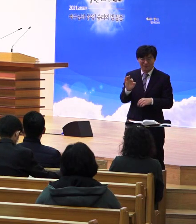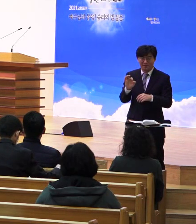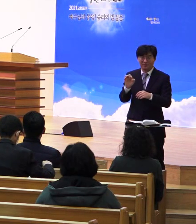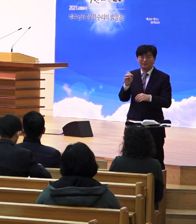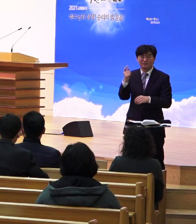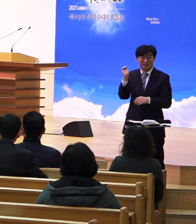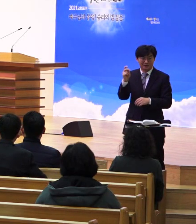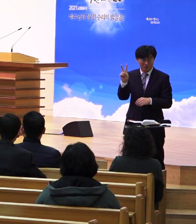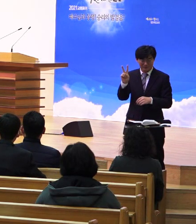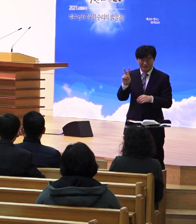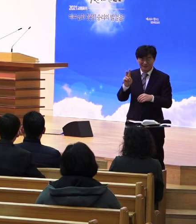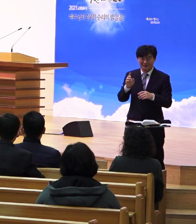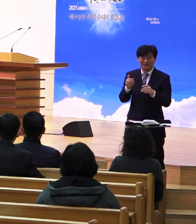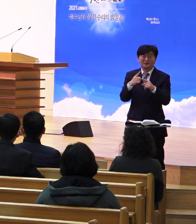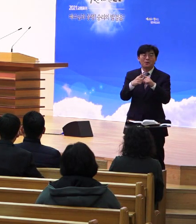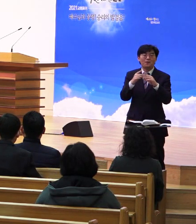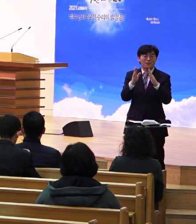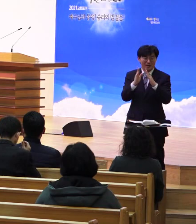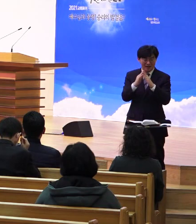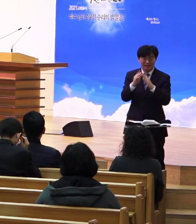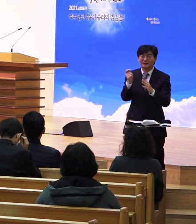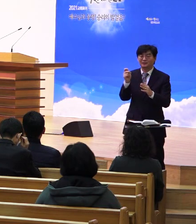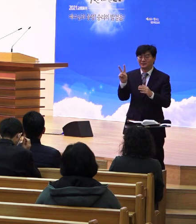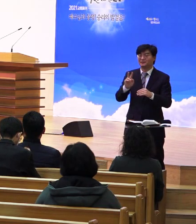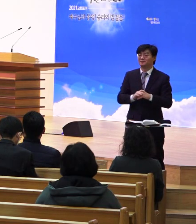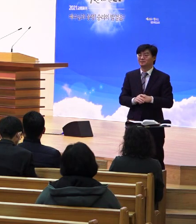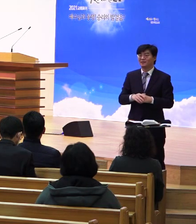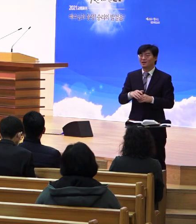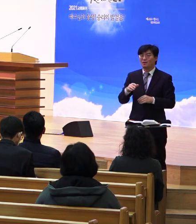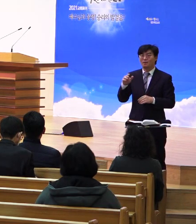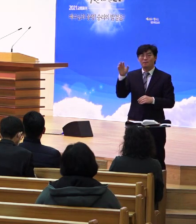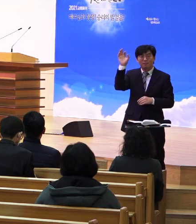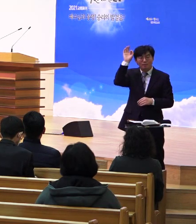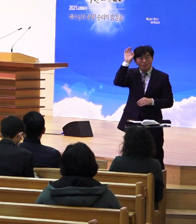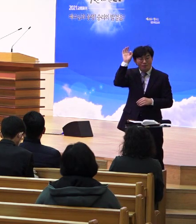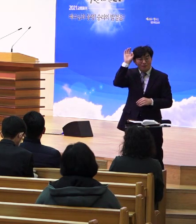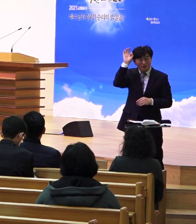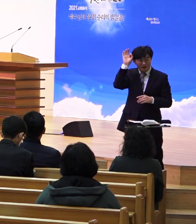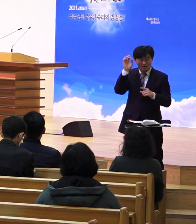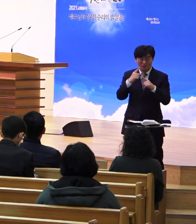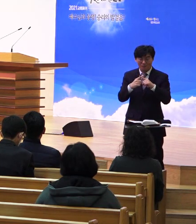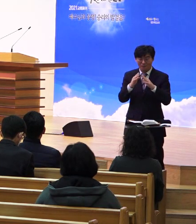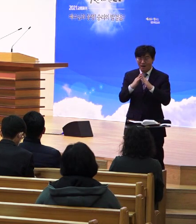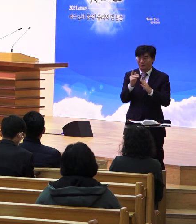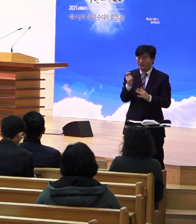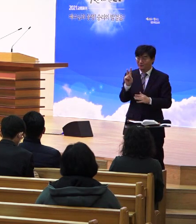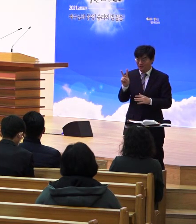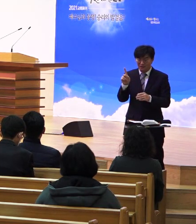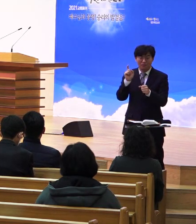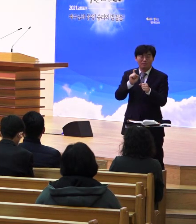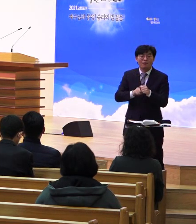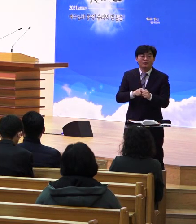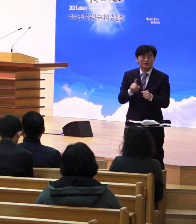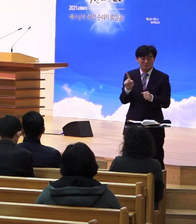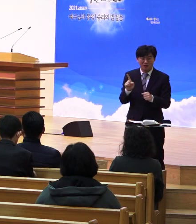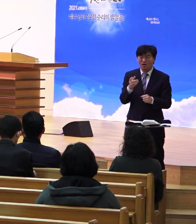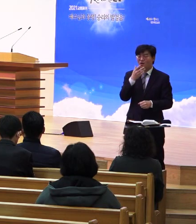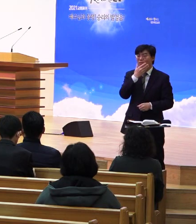기도했습니다. 응답받았어요. 너무 감사한 게 이거였어요. 복음을 담대하게 전하라. 그래서 오늘 행사